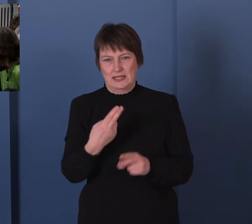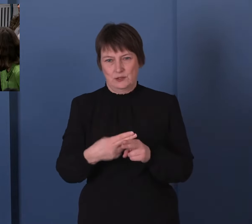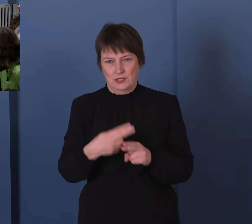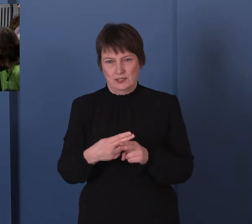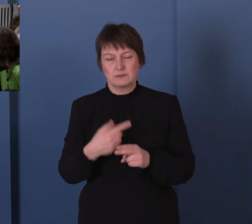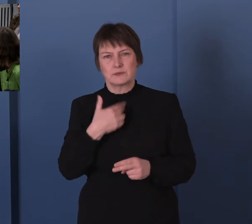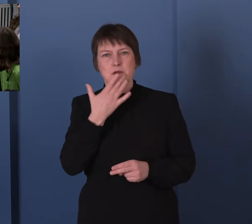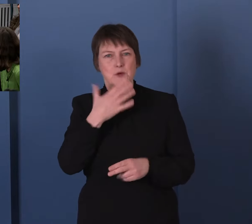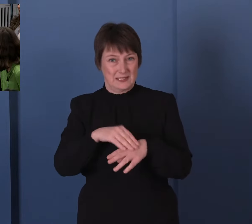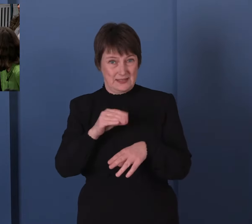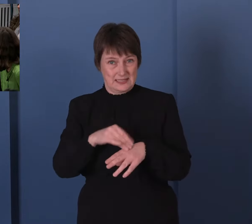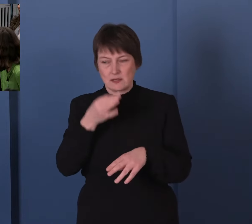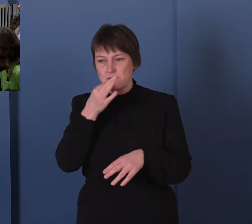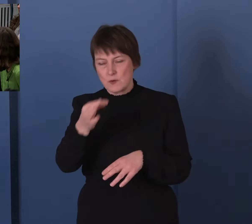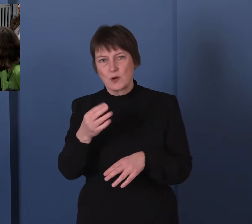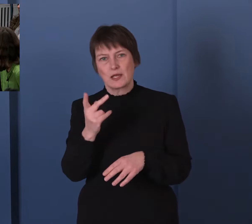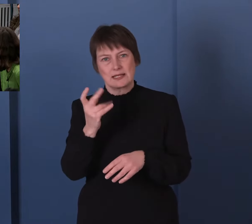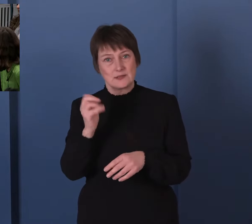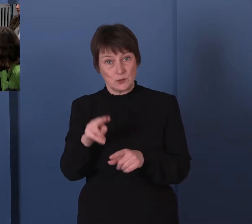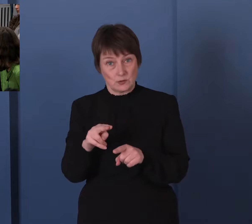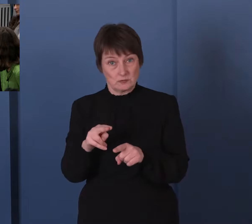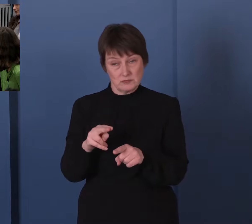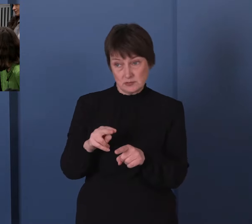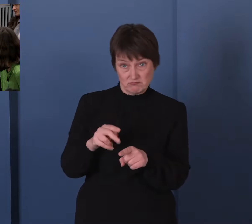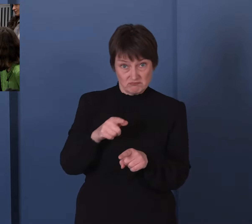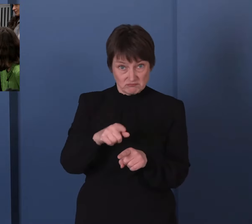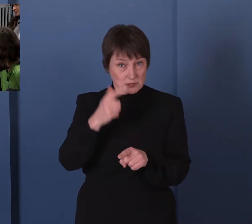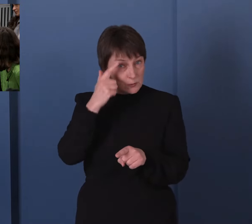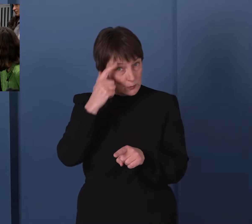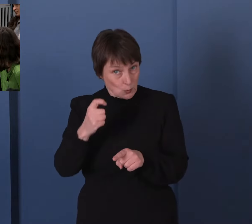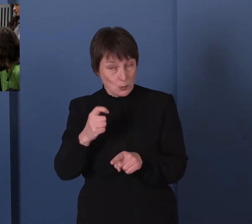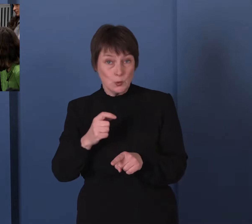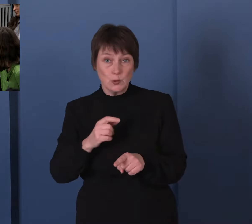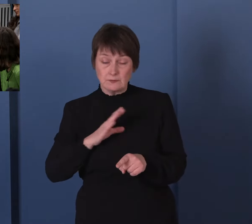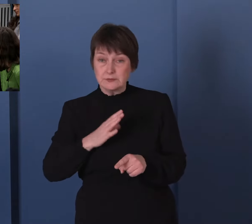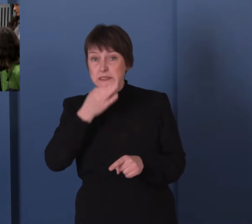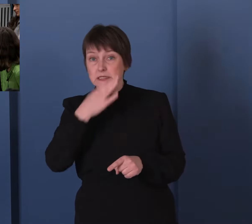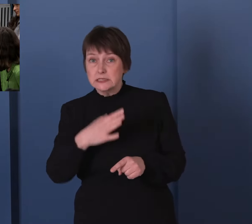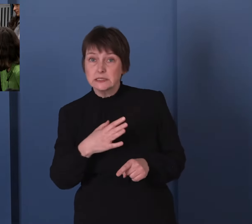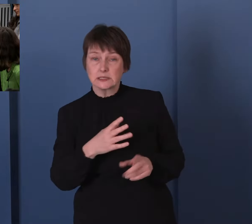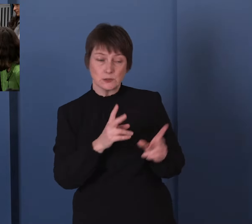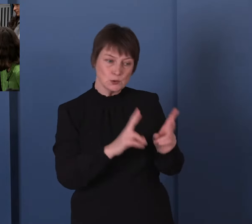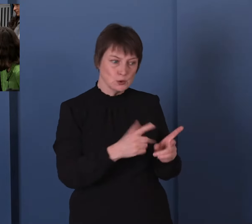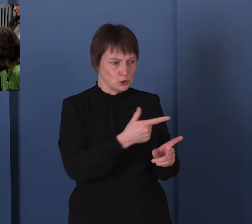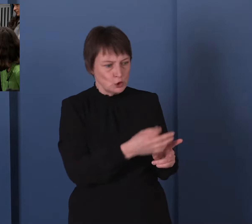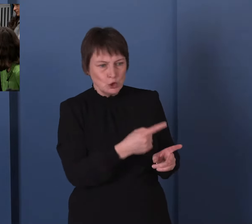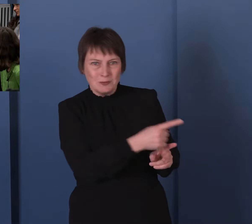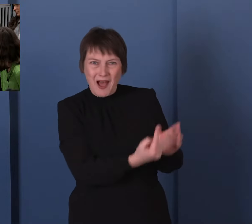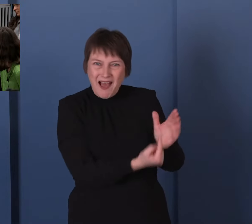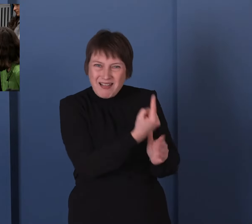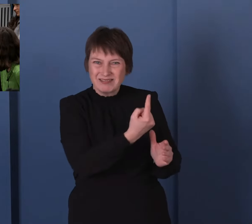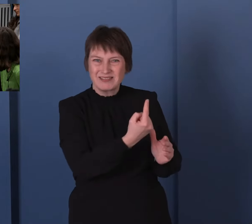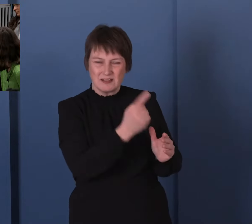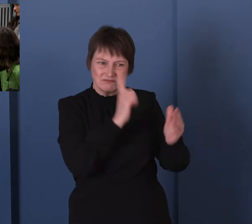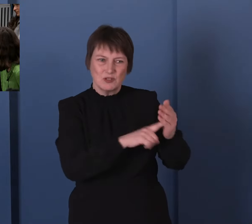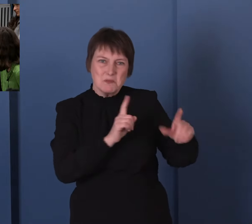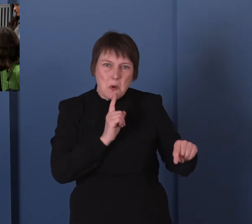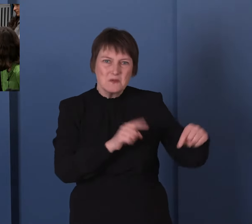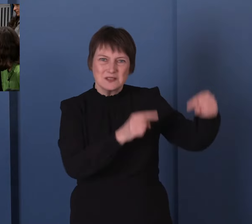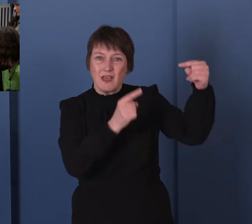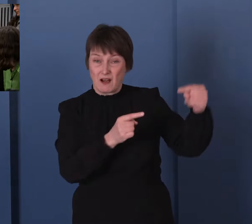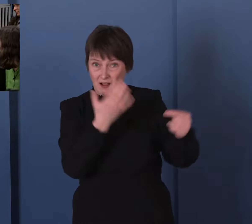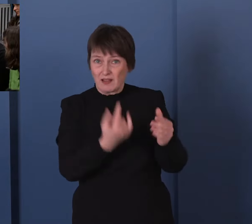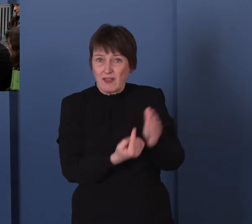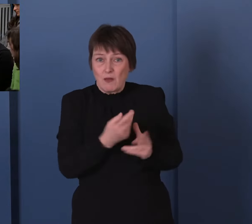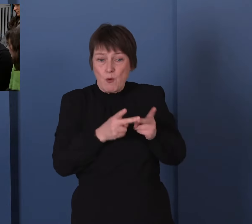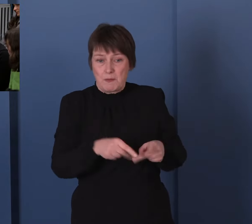Hur sannolikt ser du att det kommer att upprepas sådana här provokativa handlingar här i Sverige och vad kan det leda till?